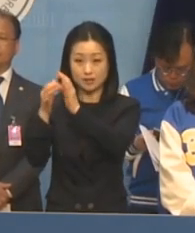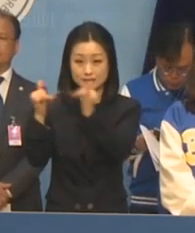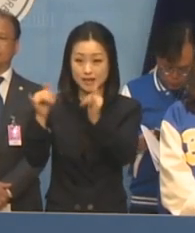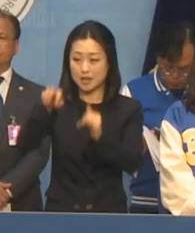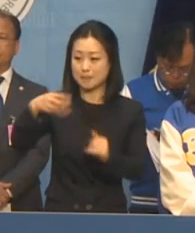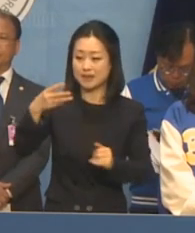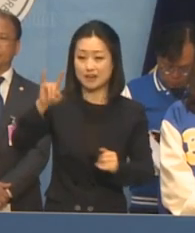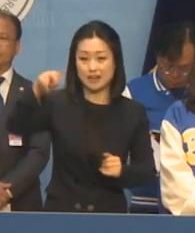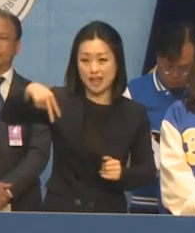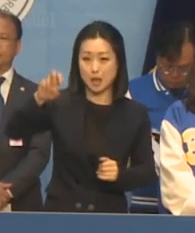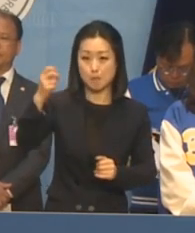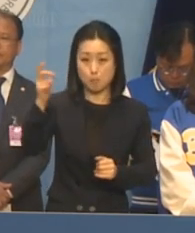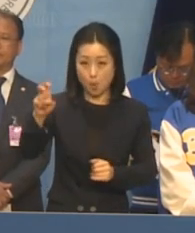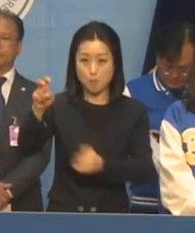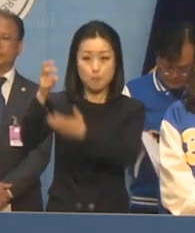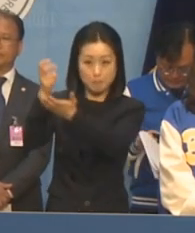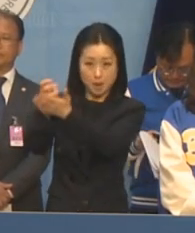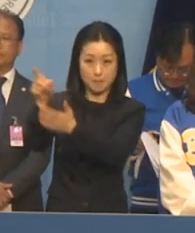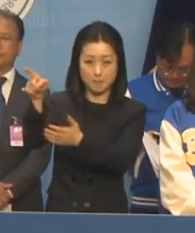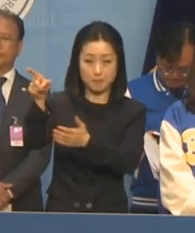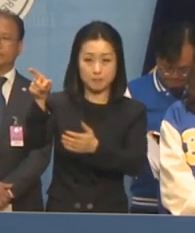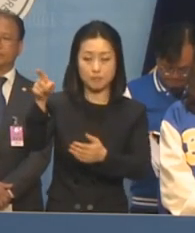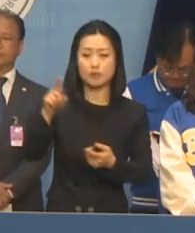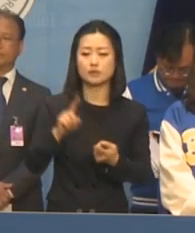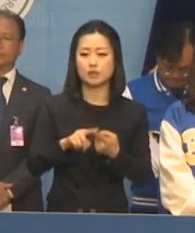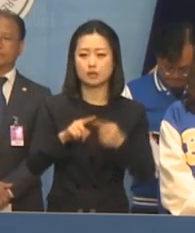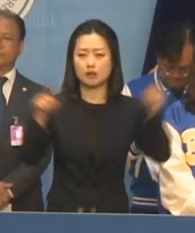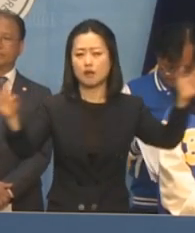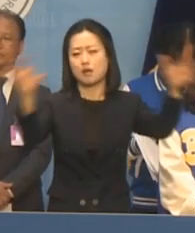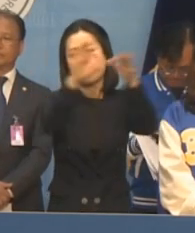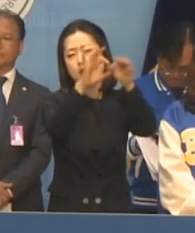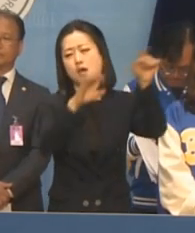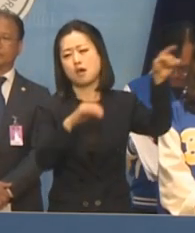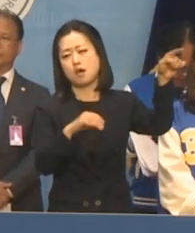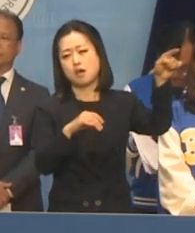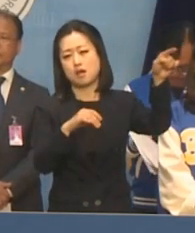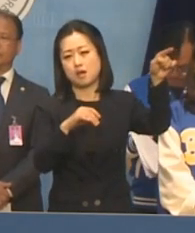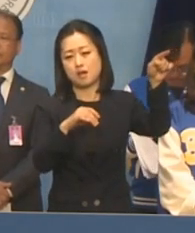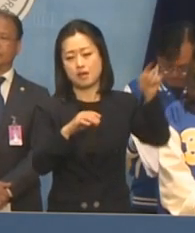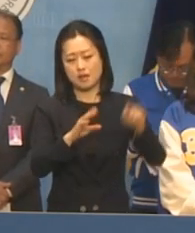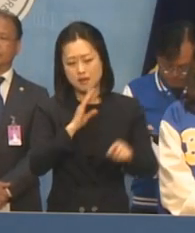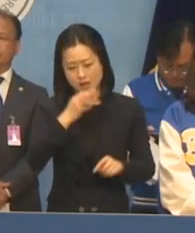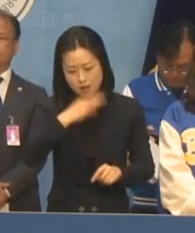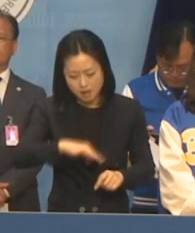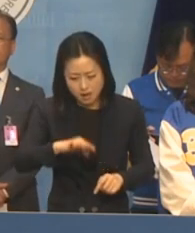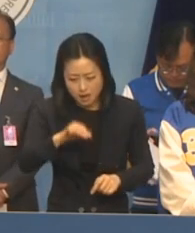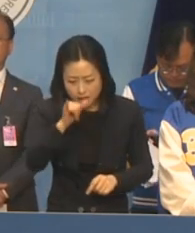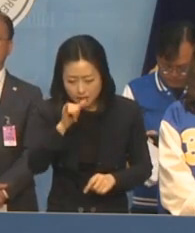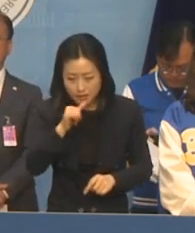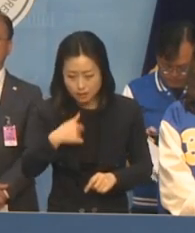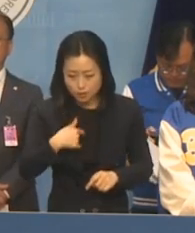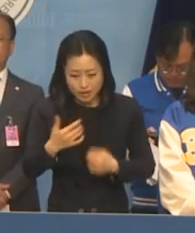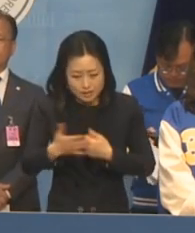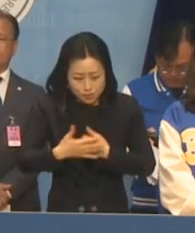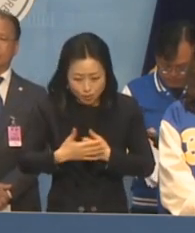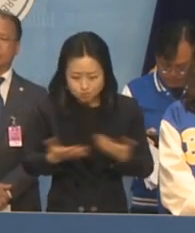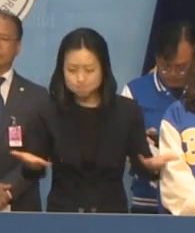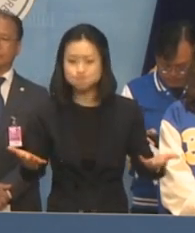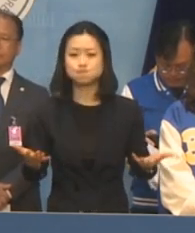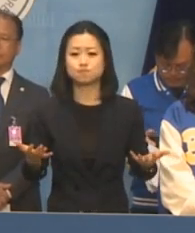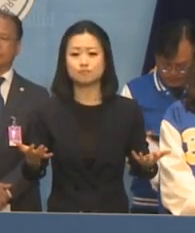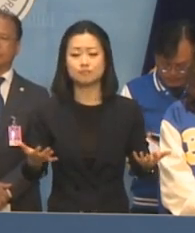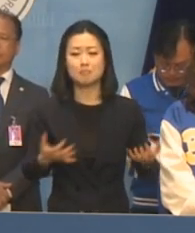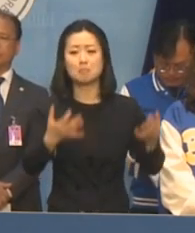법 등 실효성 있는 경제 대책을 찾아보기가 힘듭니다 보여주시기